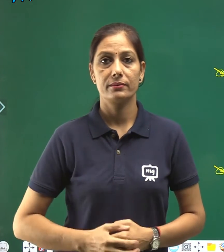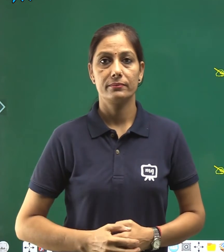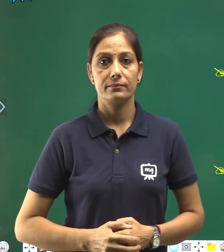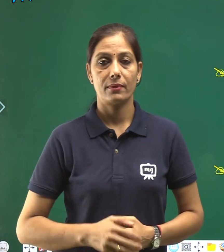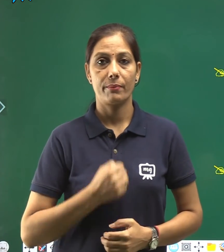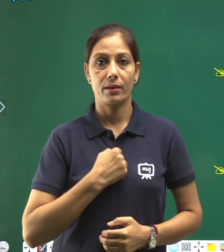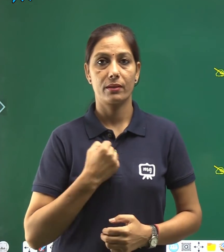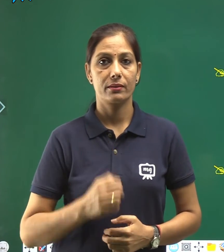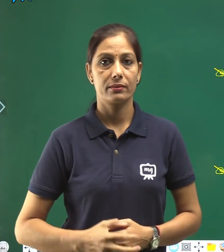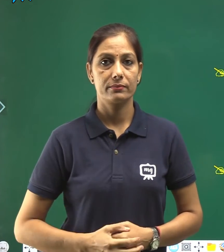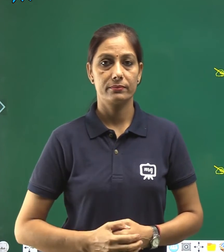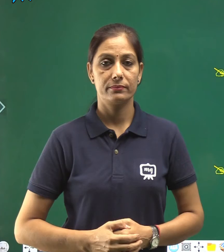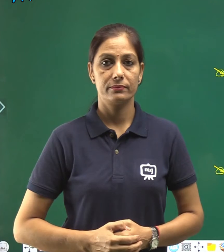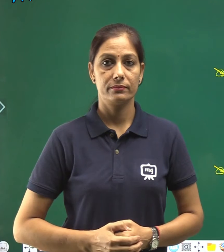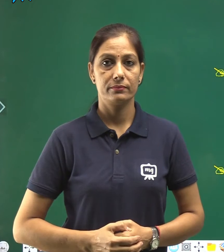हमें